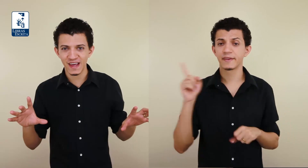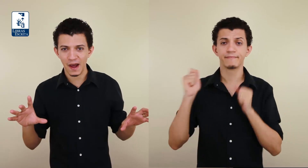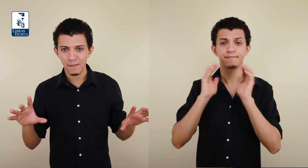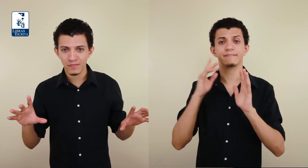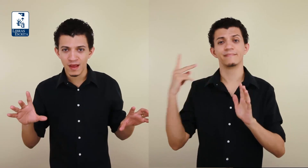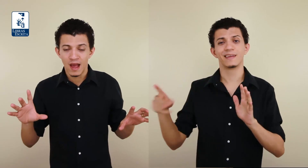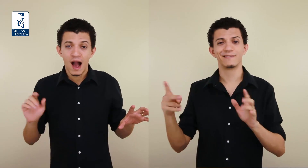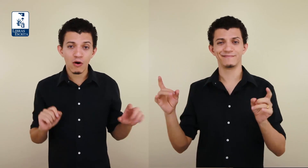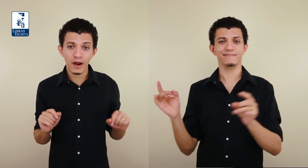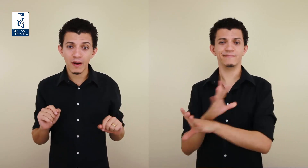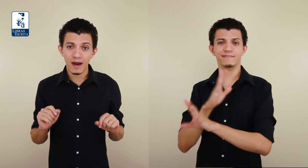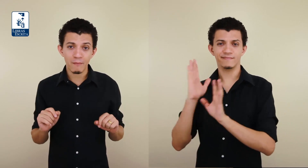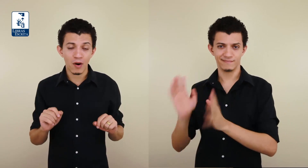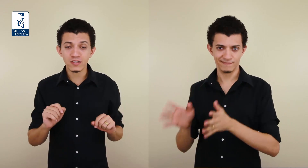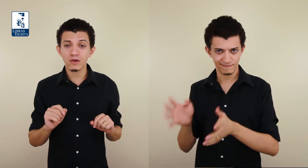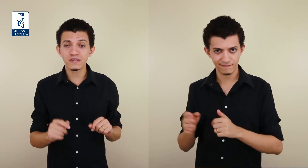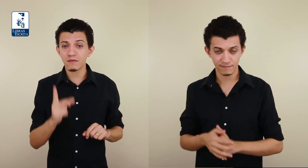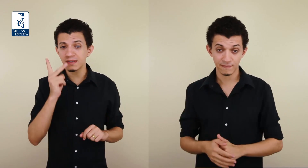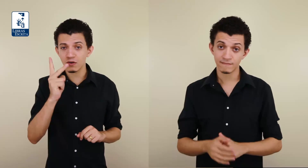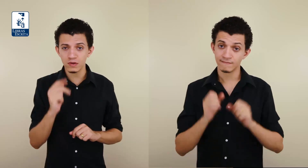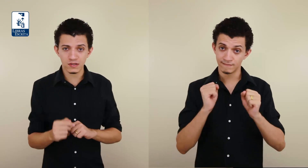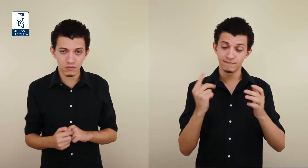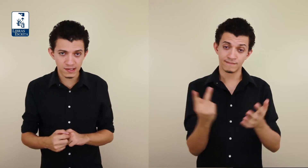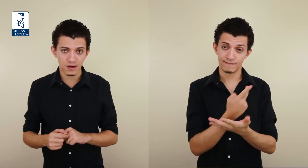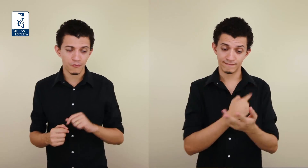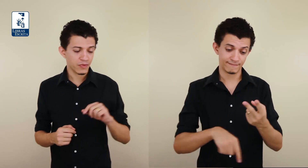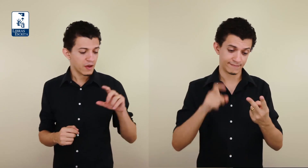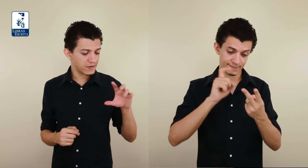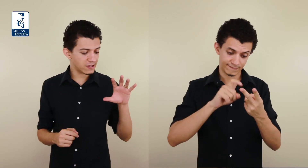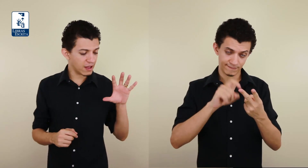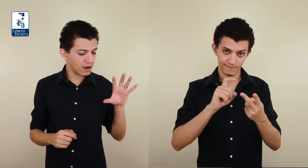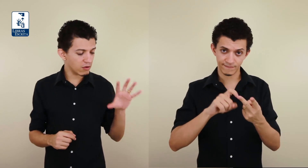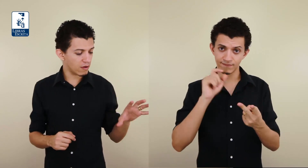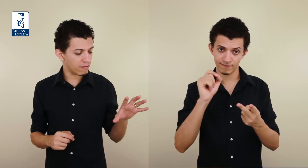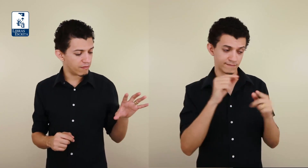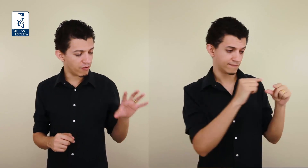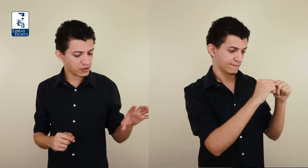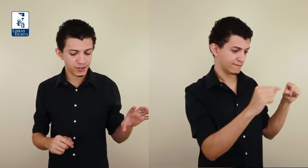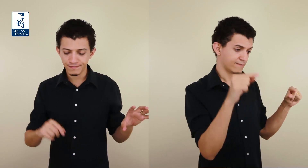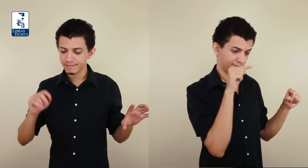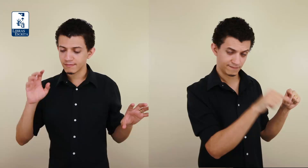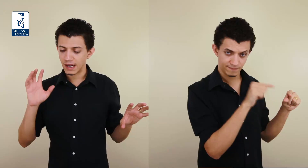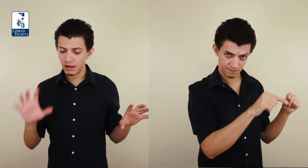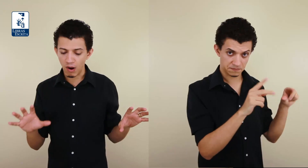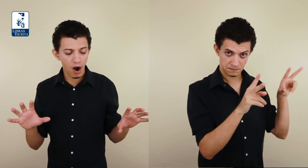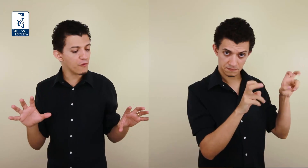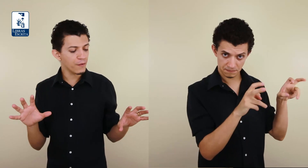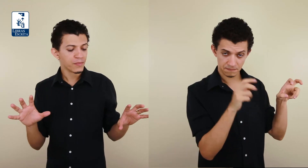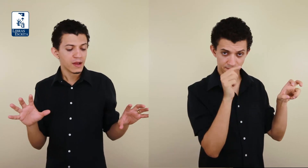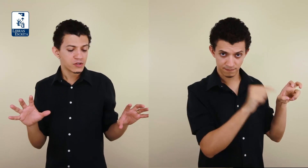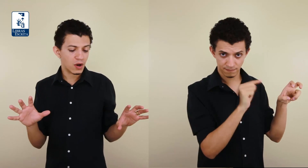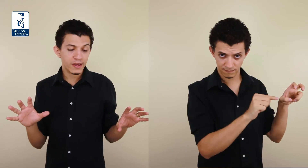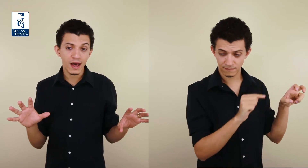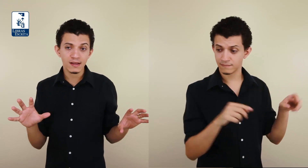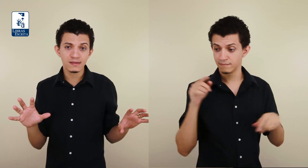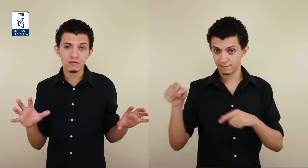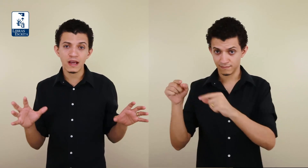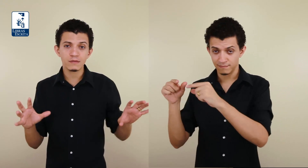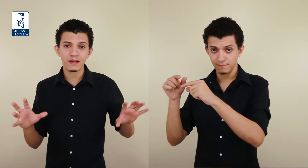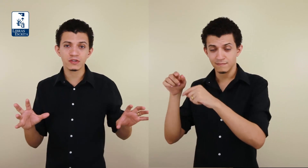quer. Agora, pode acontecer uma segunda situação. Você tem a língua fonte, língua alvo, só que elas não têm